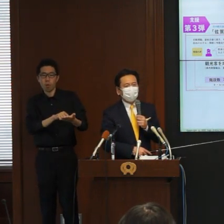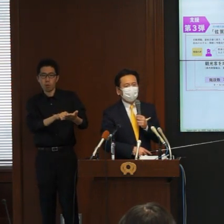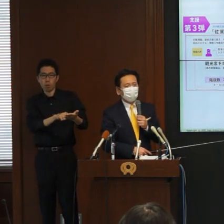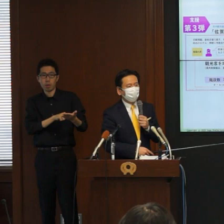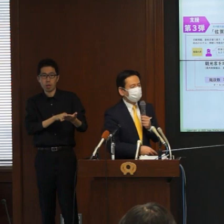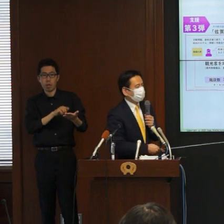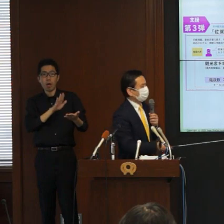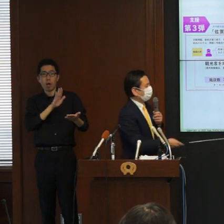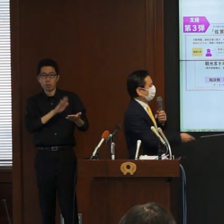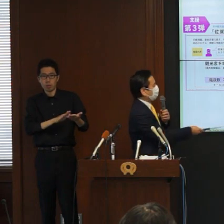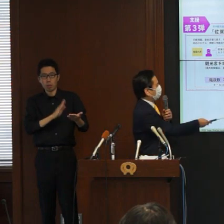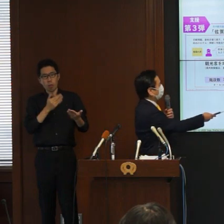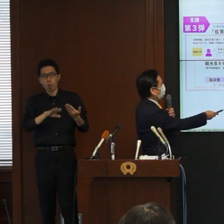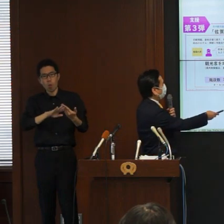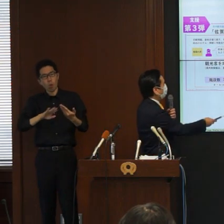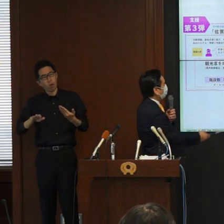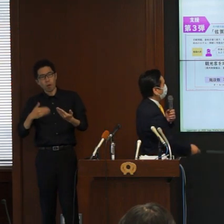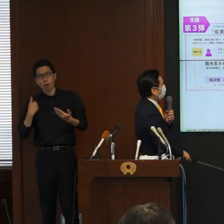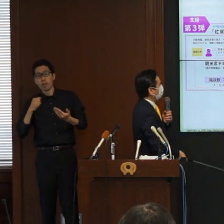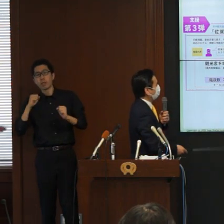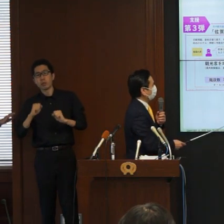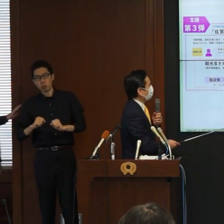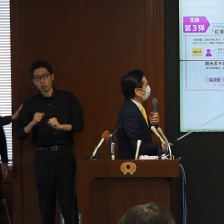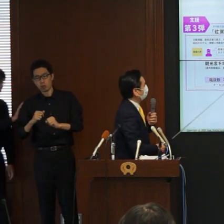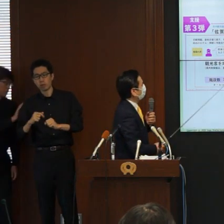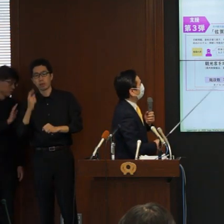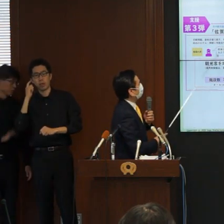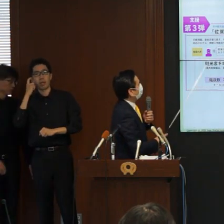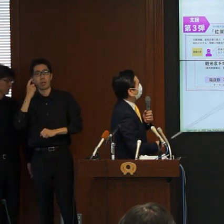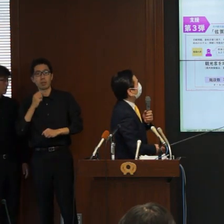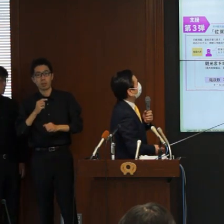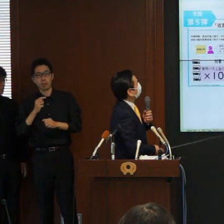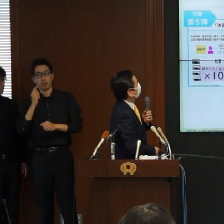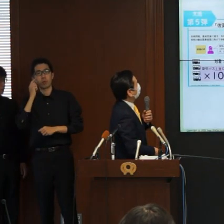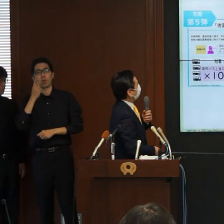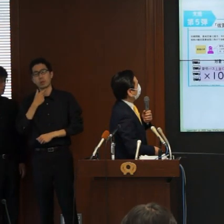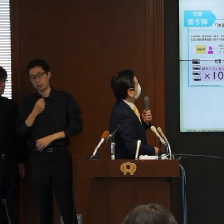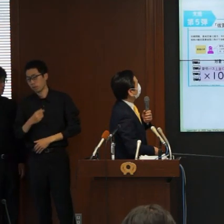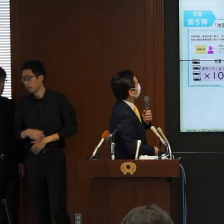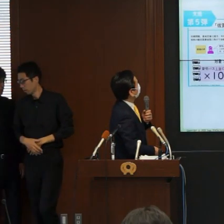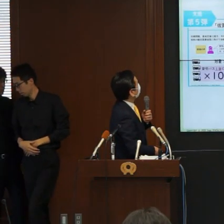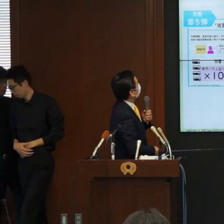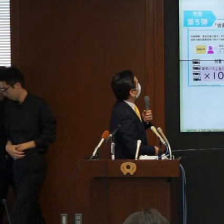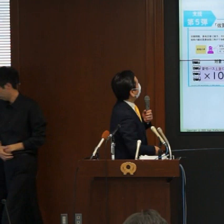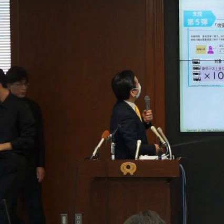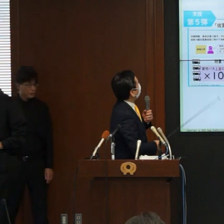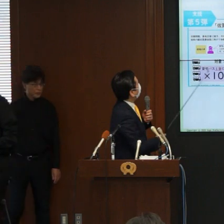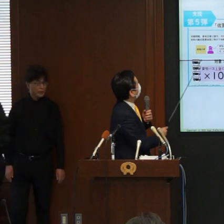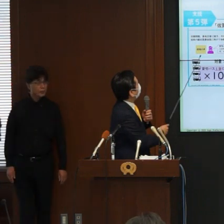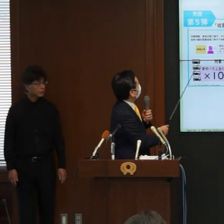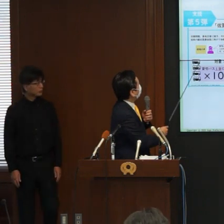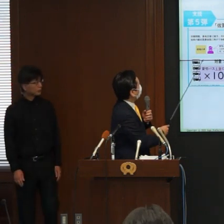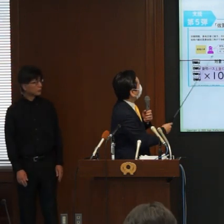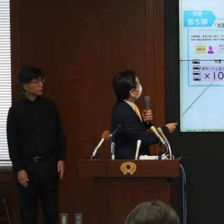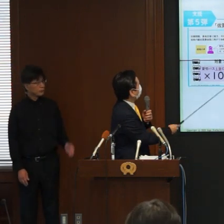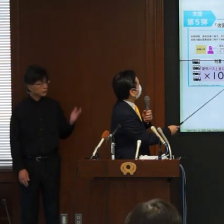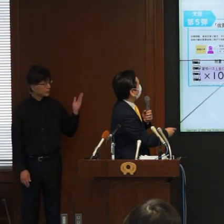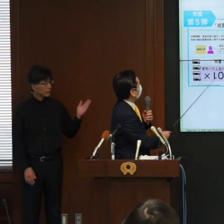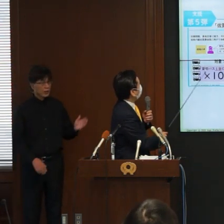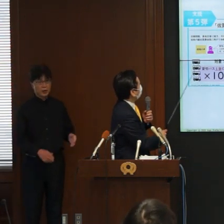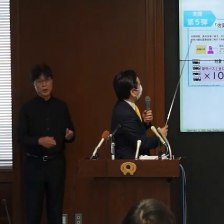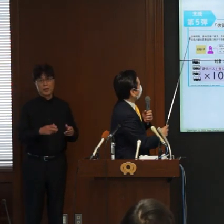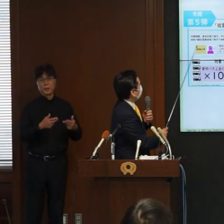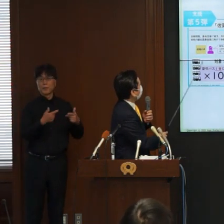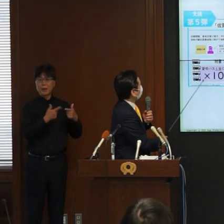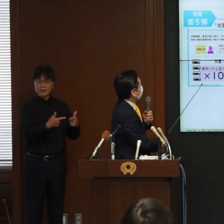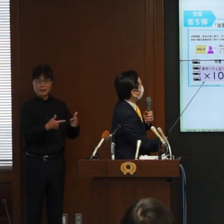きにならない方がおられましたらぜひこれ手を挙げていただきたいと思います。はい。そして、バスタクシー